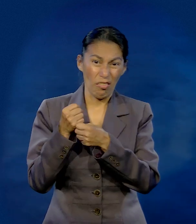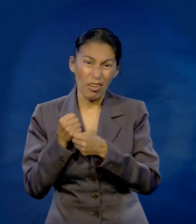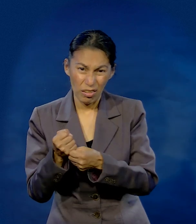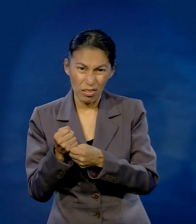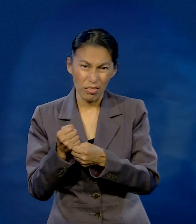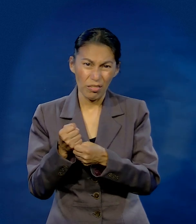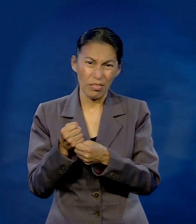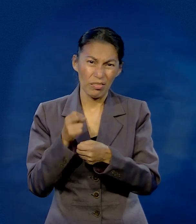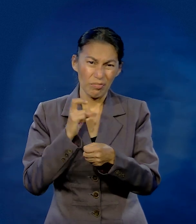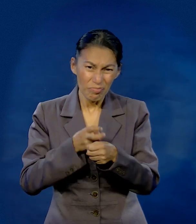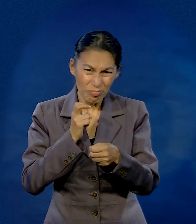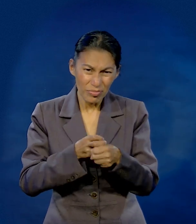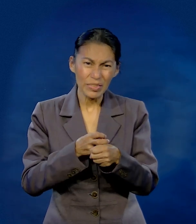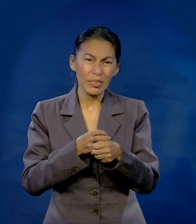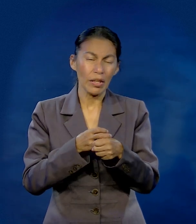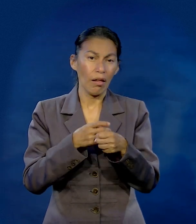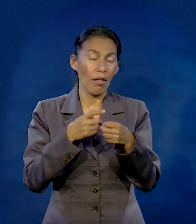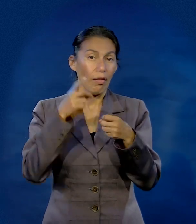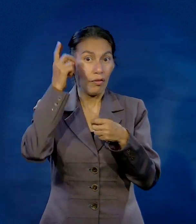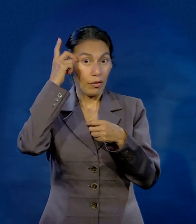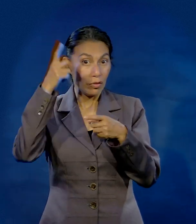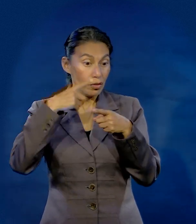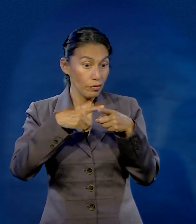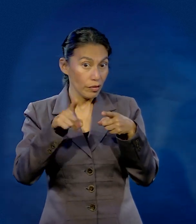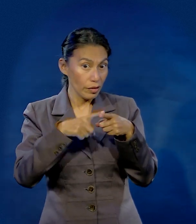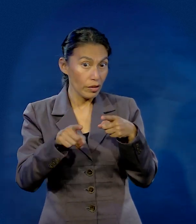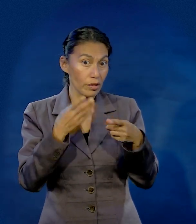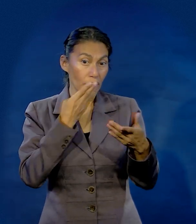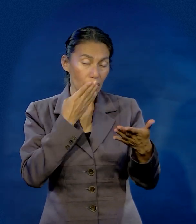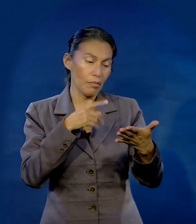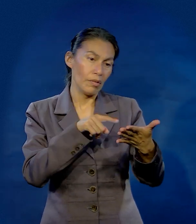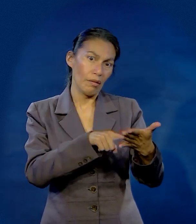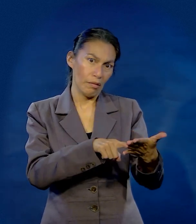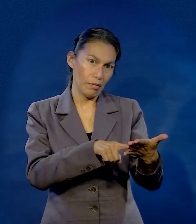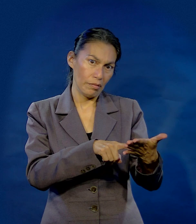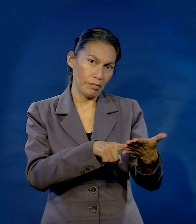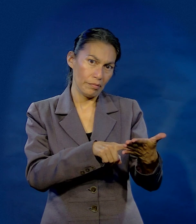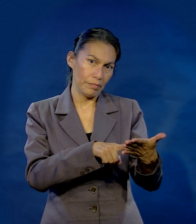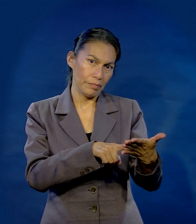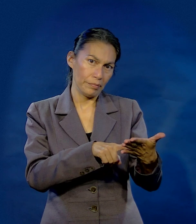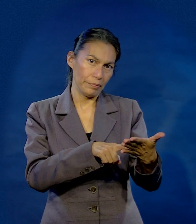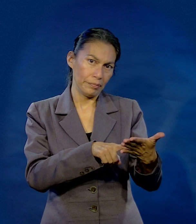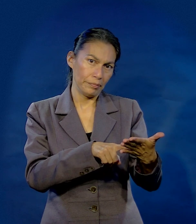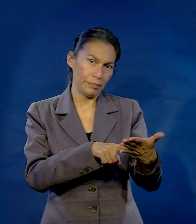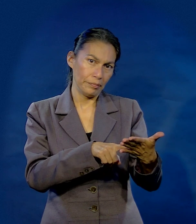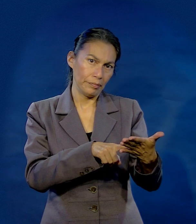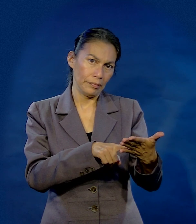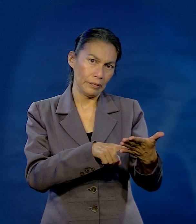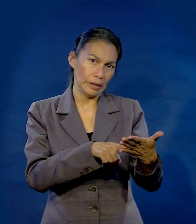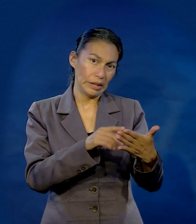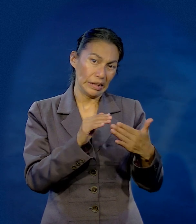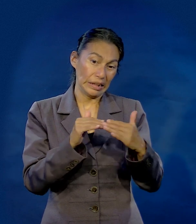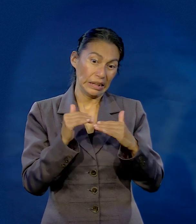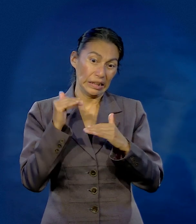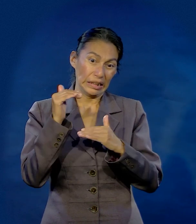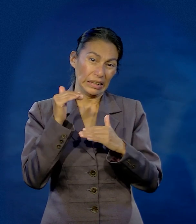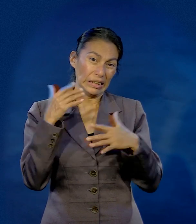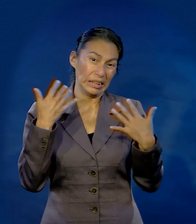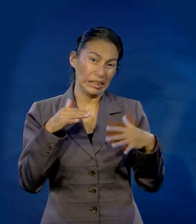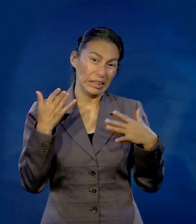necedad tiene una connotación mucho más profunda que simplemente ser terco o